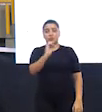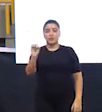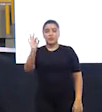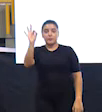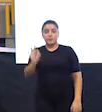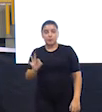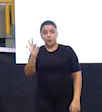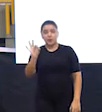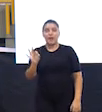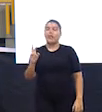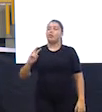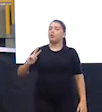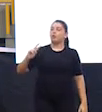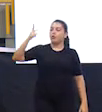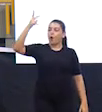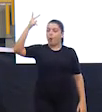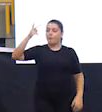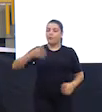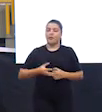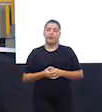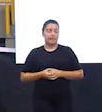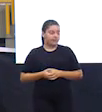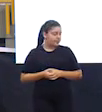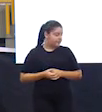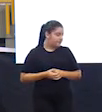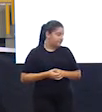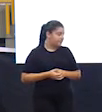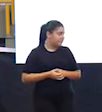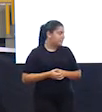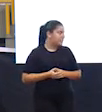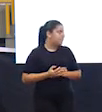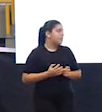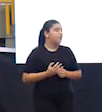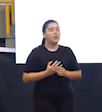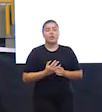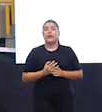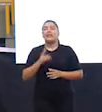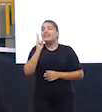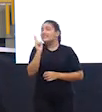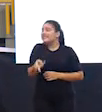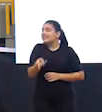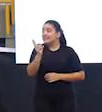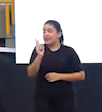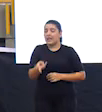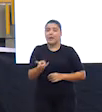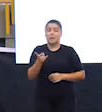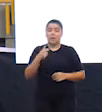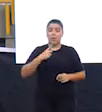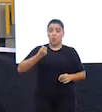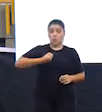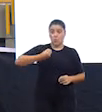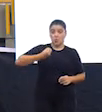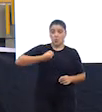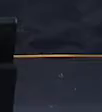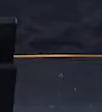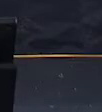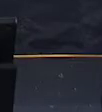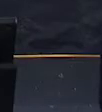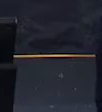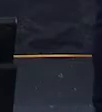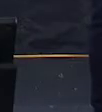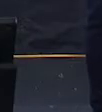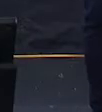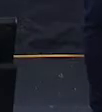200%. Ele dobra. Atenção, toda vez que um valor